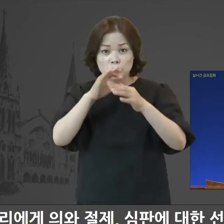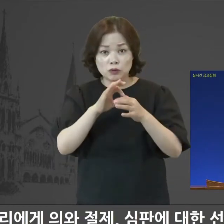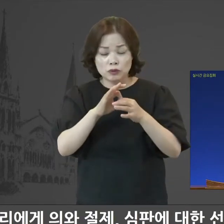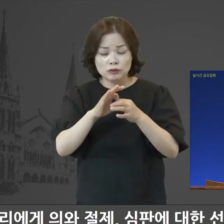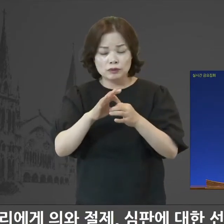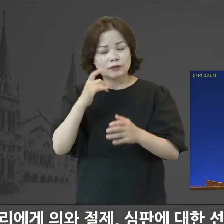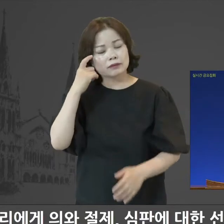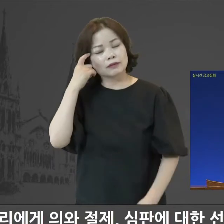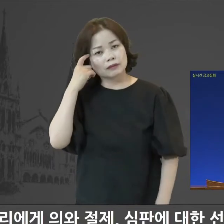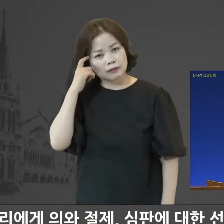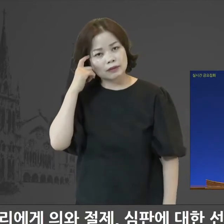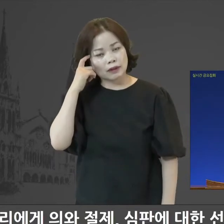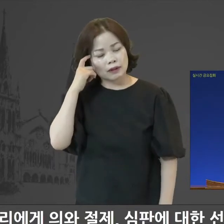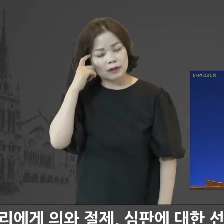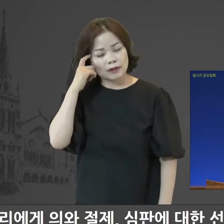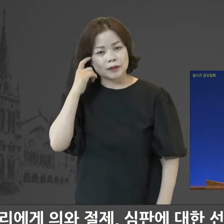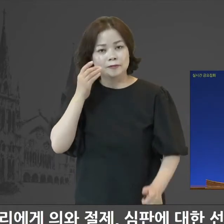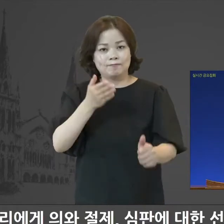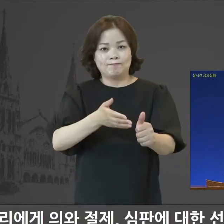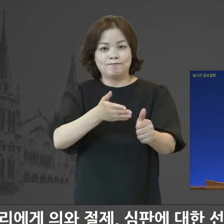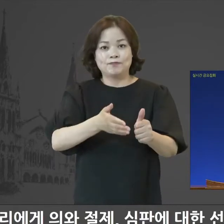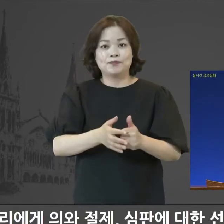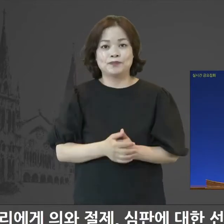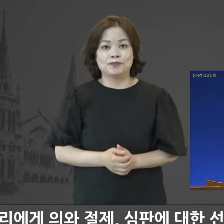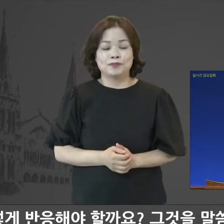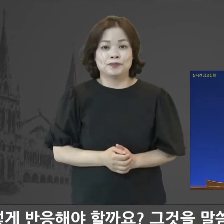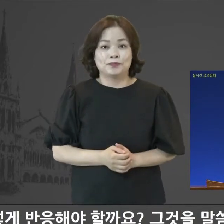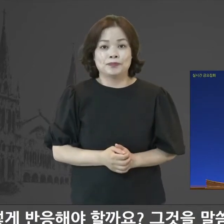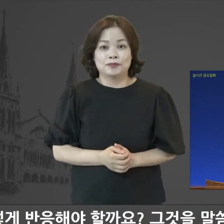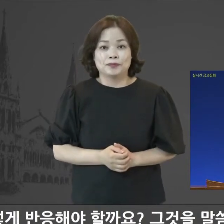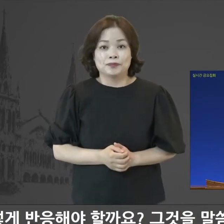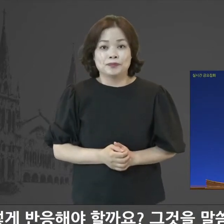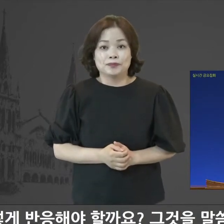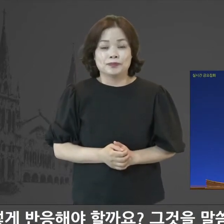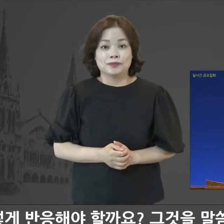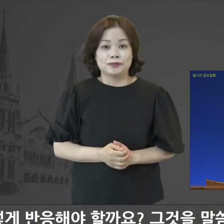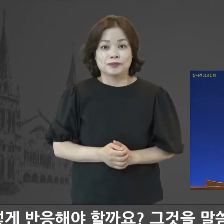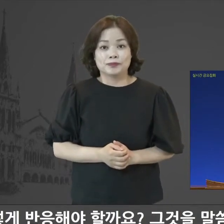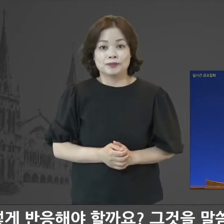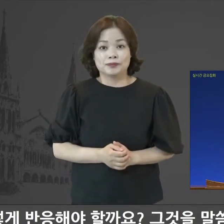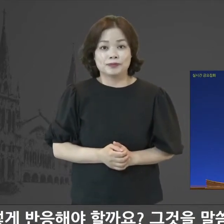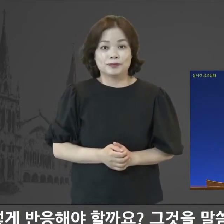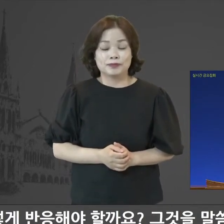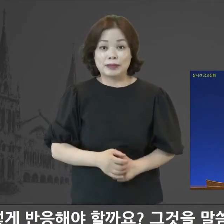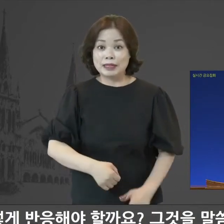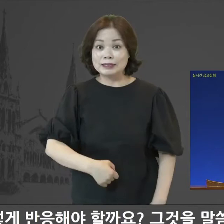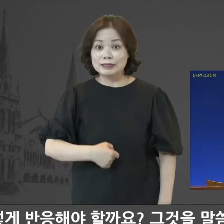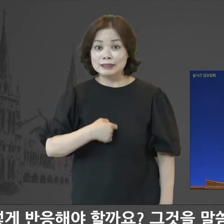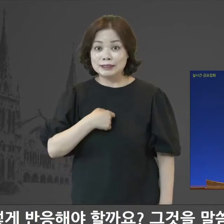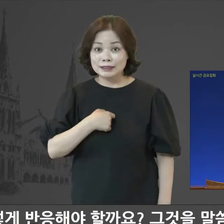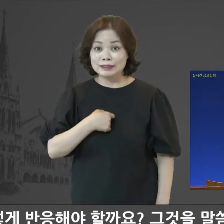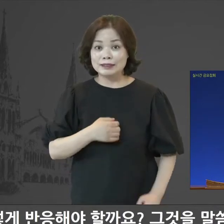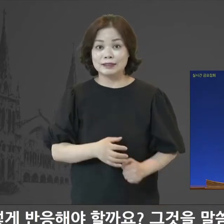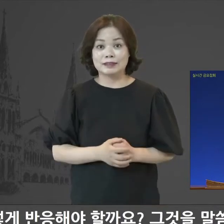같이 생각해 볼 수 있기를 바랍니다. 의는